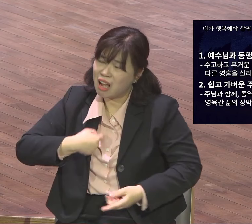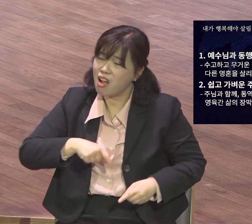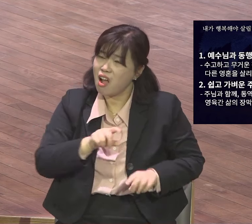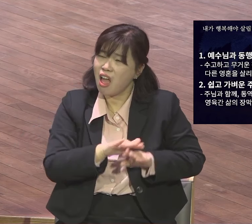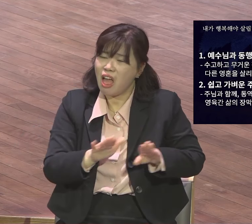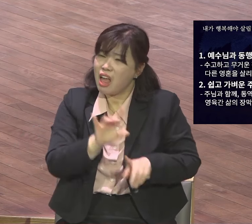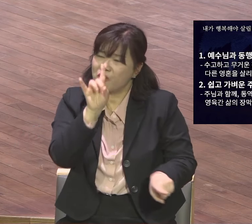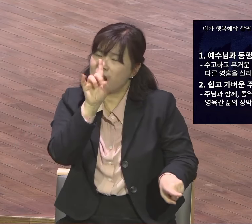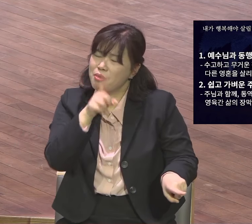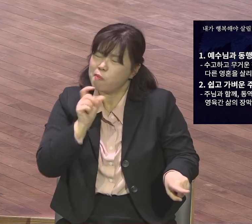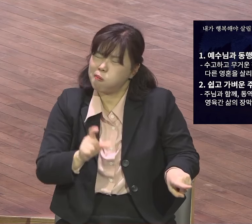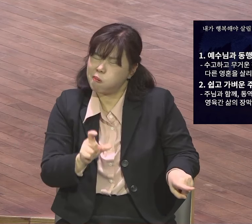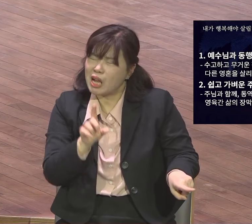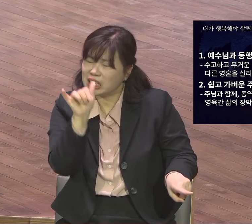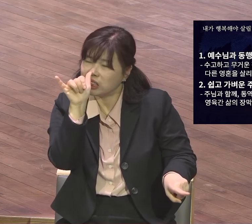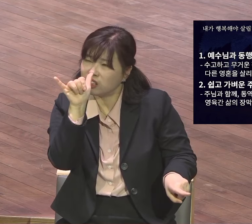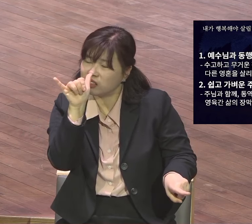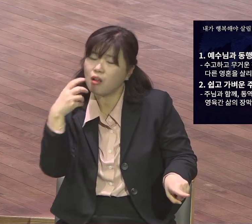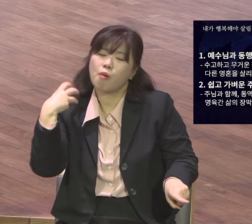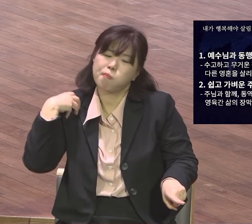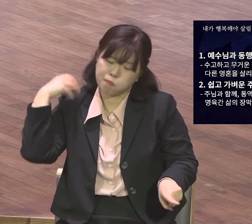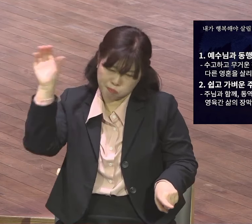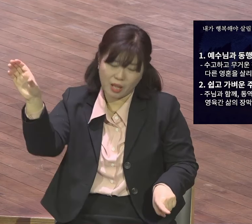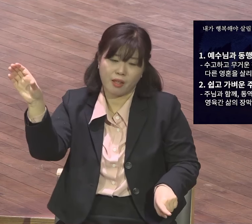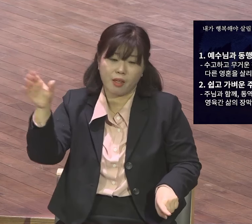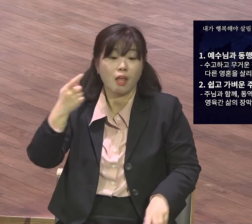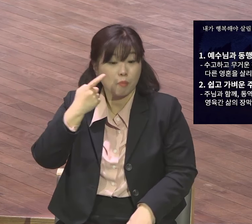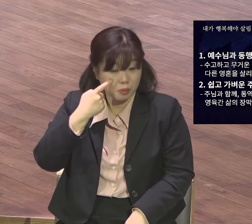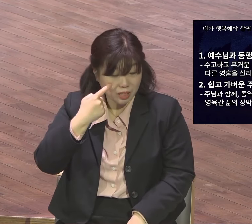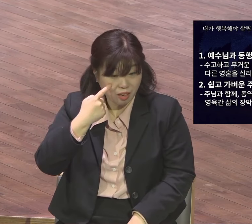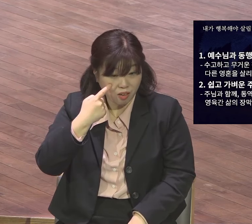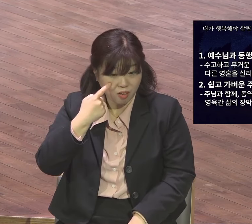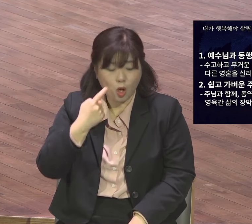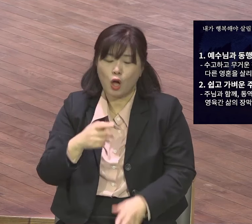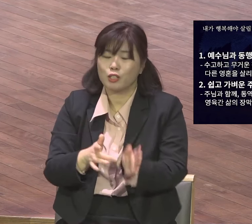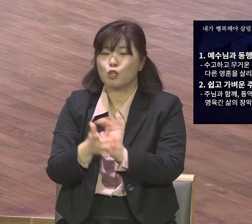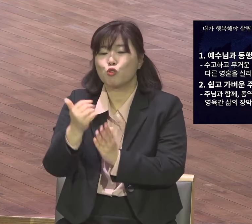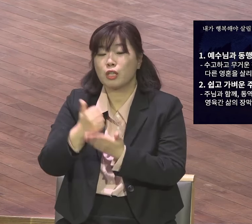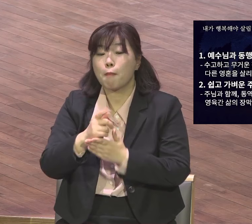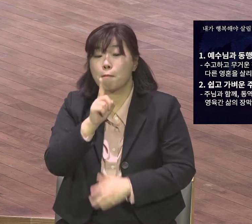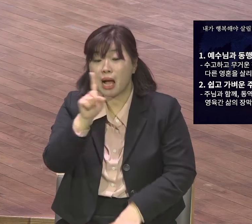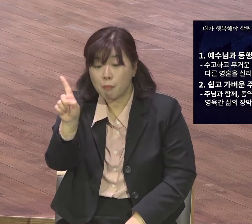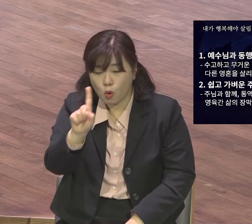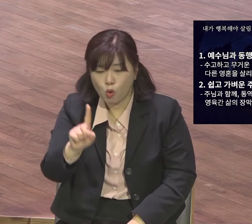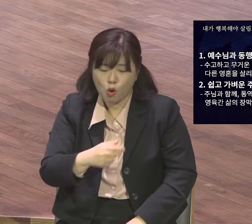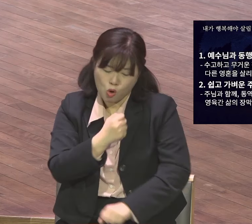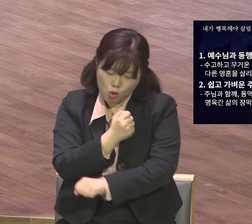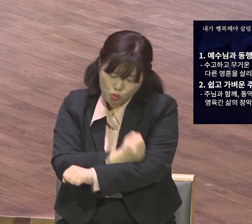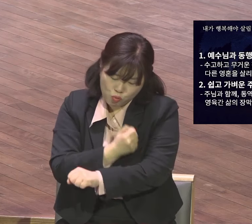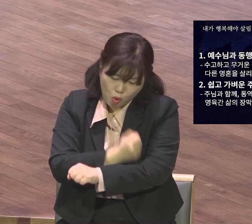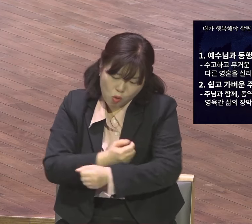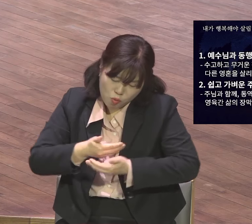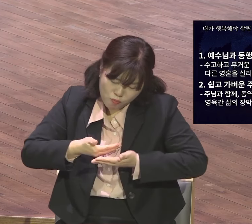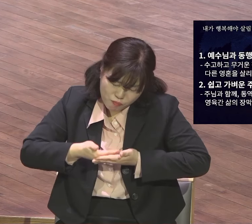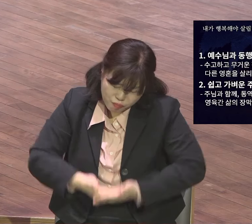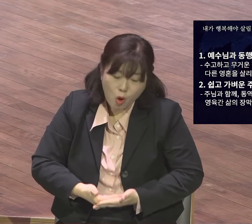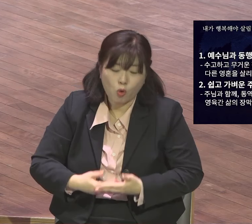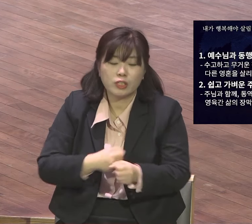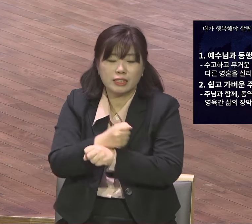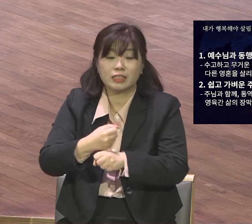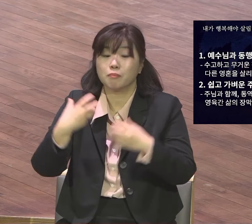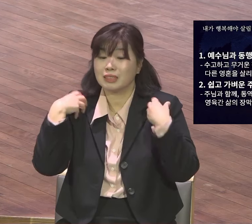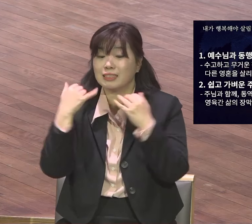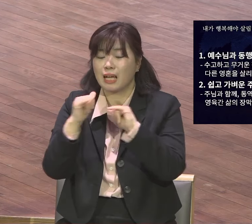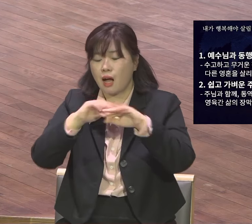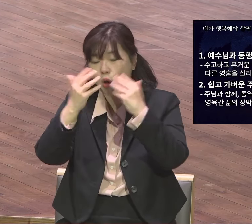다 토해내시기 바랍니다. 수고하고 무거운 짐진 자들아 다 내게로 오라. 내가 너희를 쉬게 하리라. 약속하신